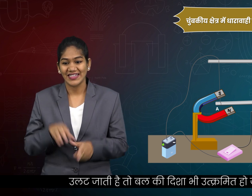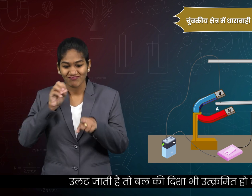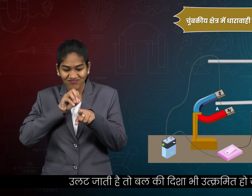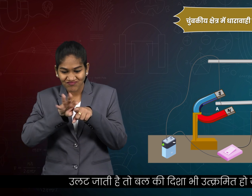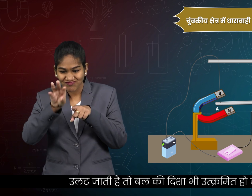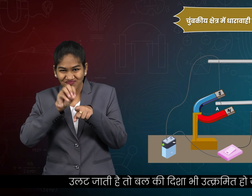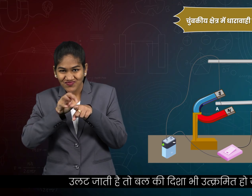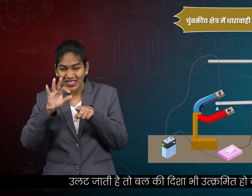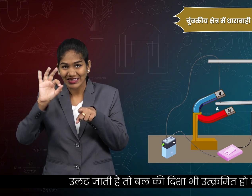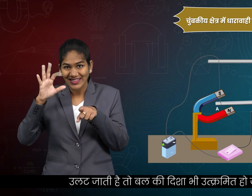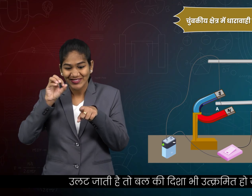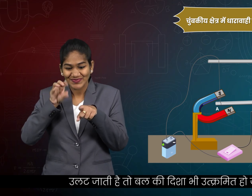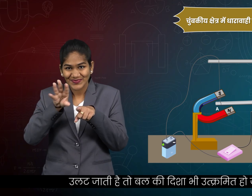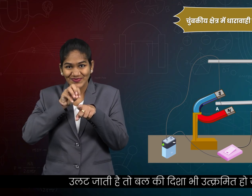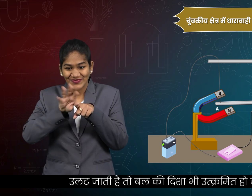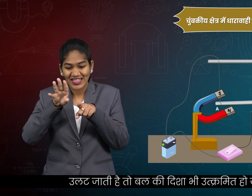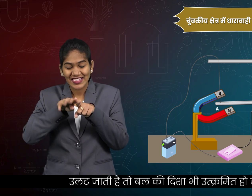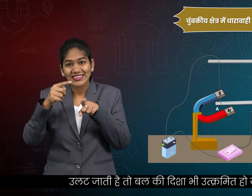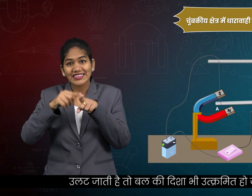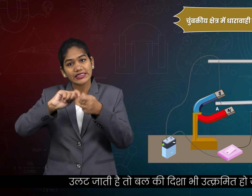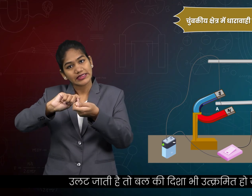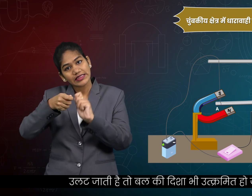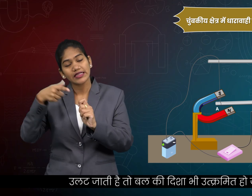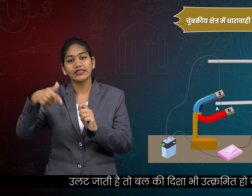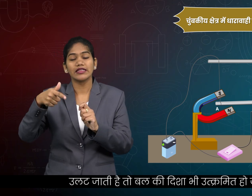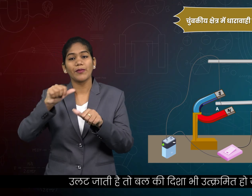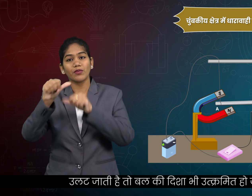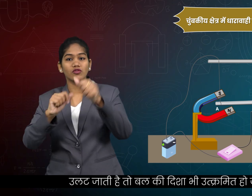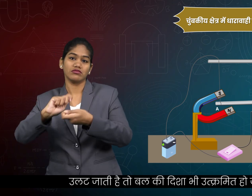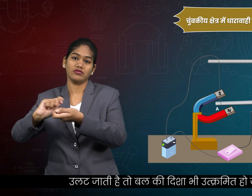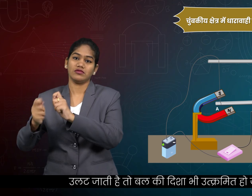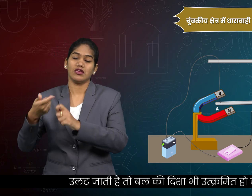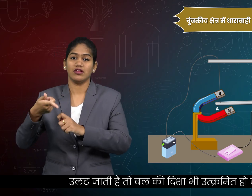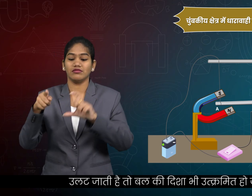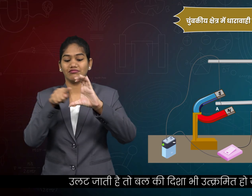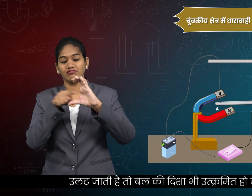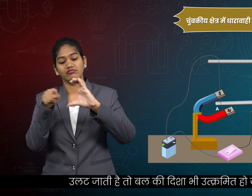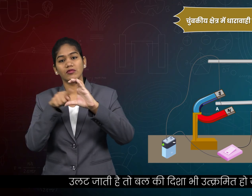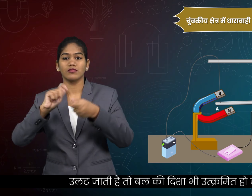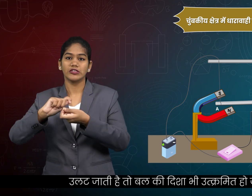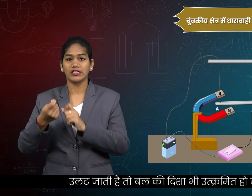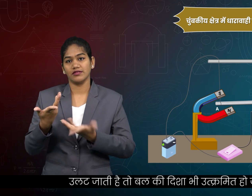उलट जाती है तो बल की दिशा भी उत्क्रमित हो जाती है।